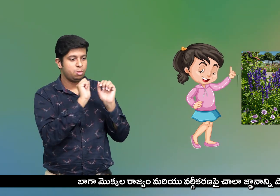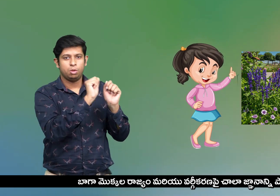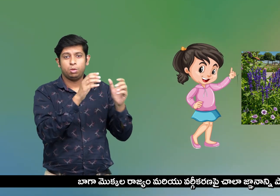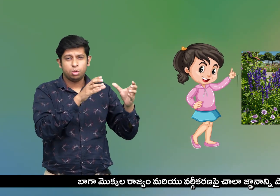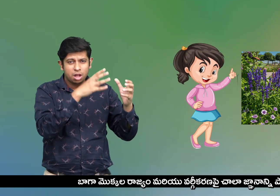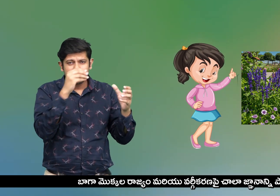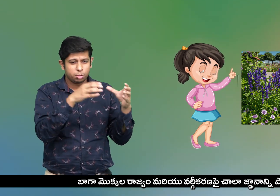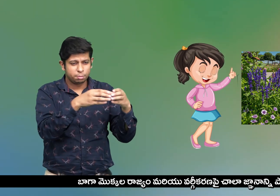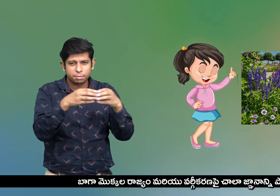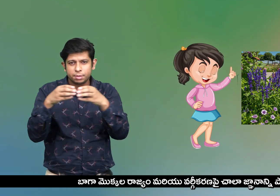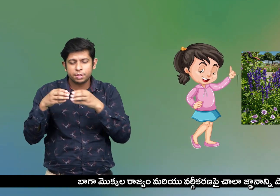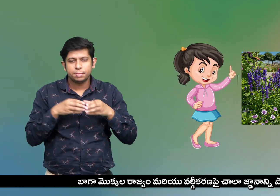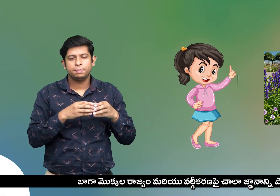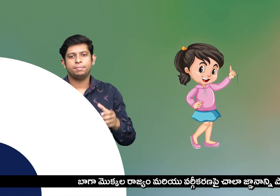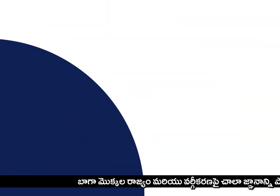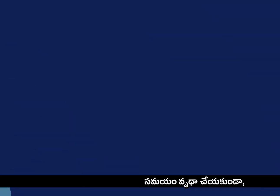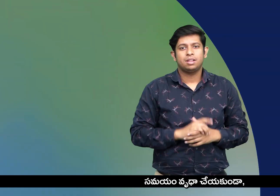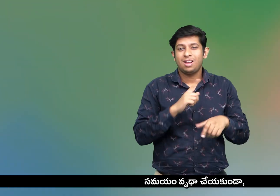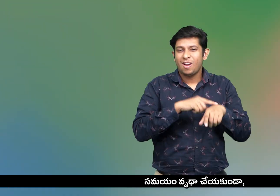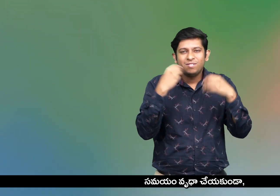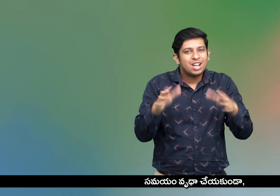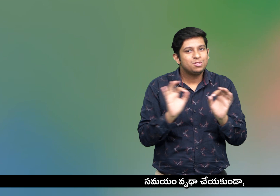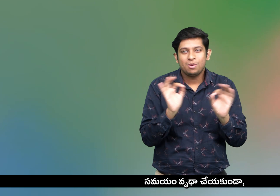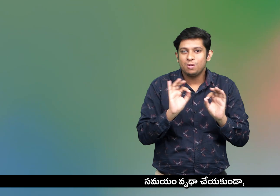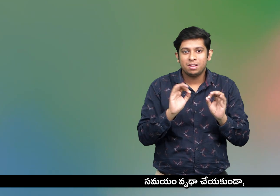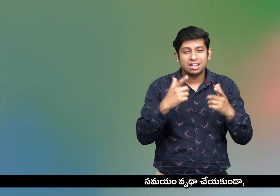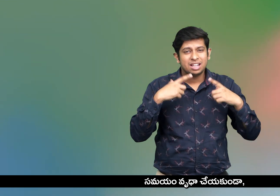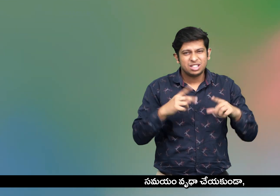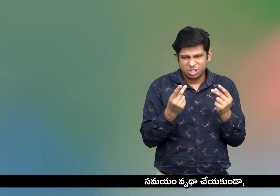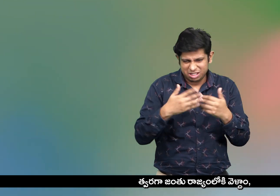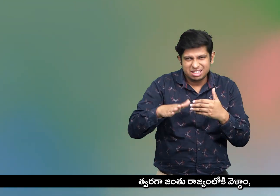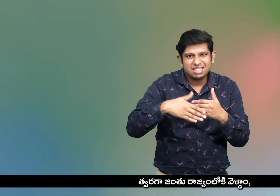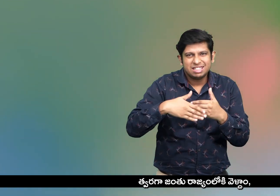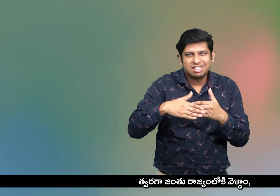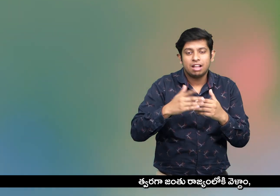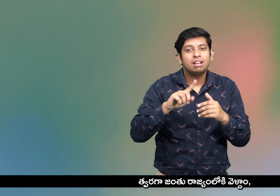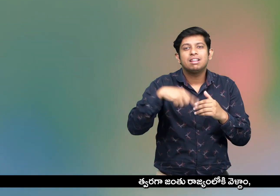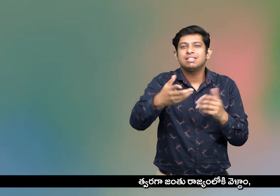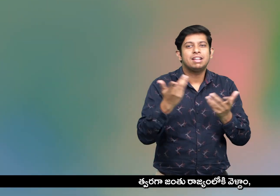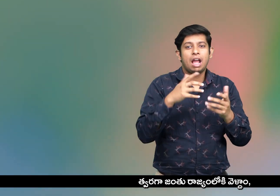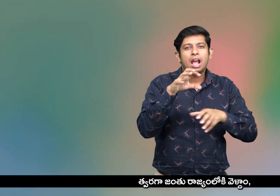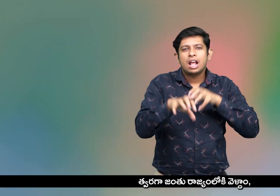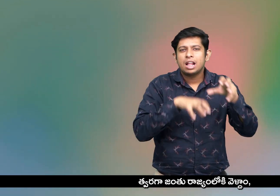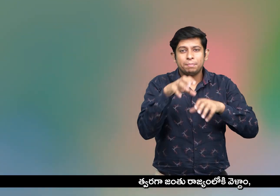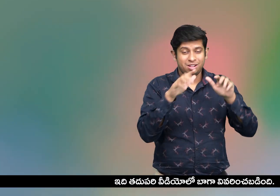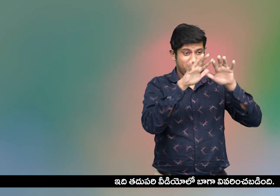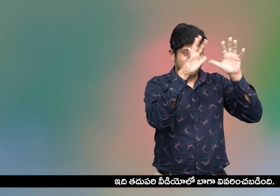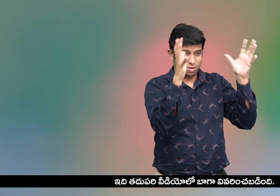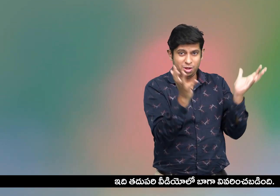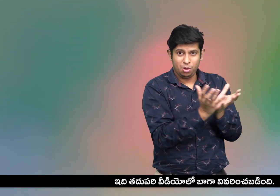సమయాన్ని వృధా చేయకుండా త్వరగా జంతురాజ్యంలోకి వెళ్దాం. ఇది